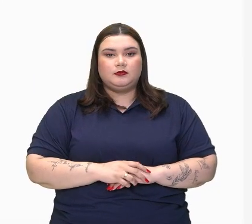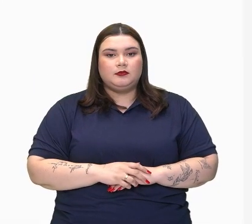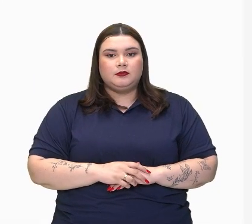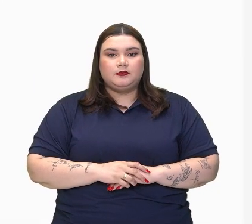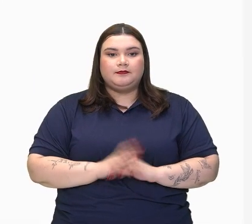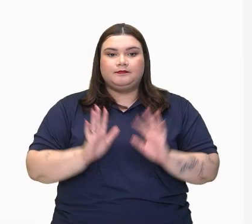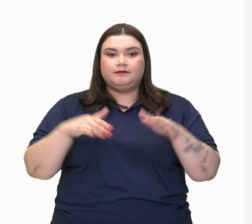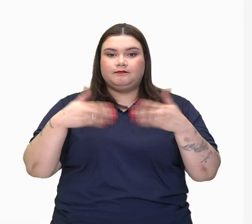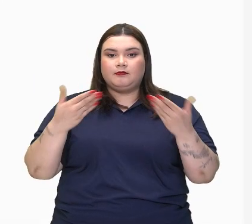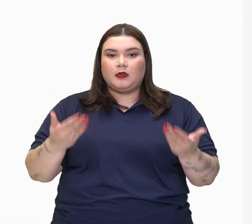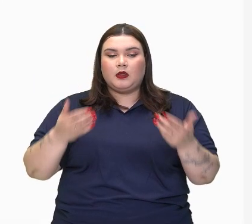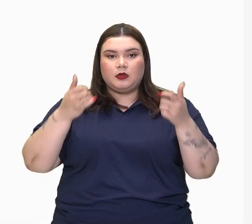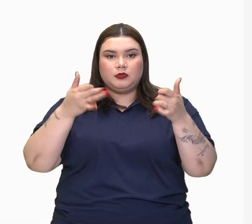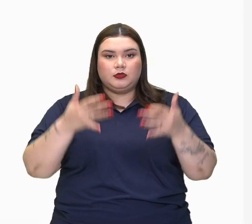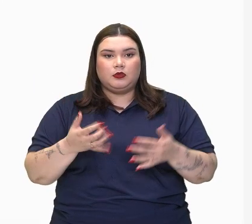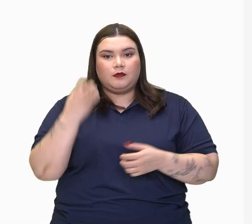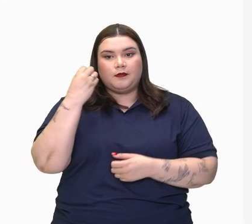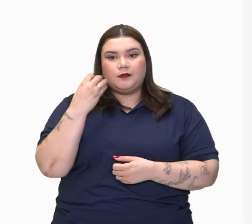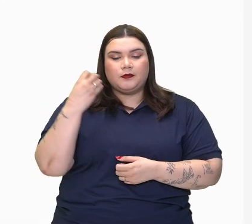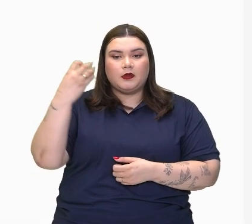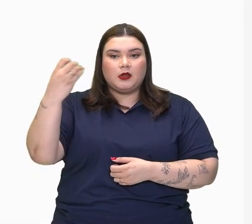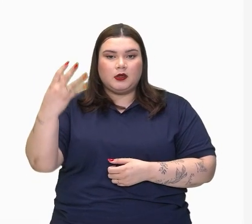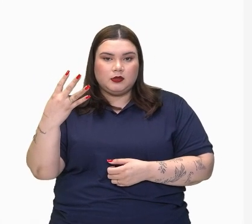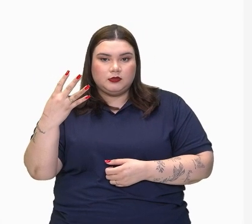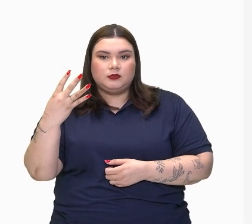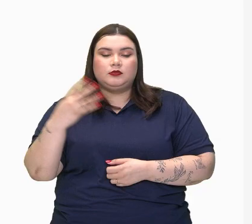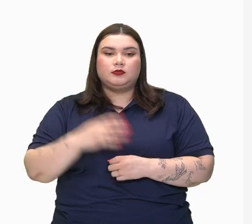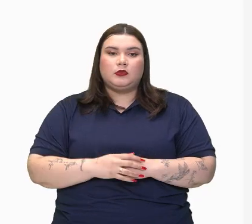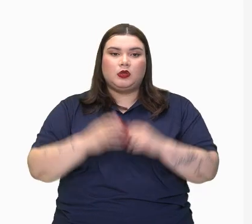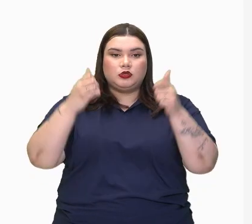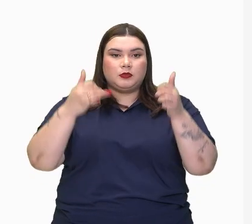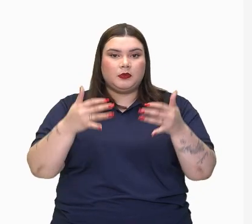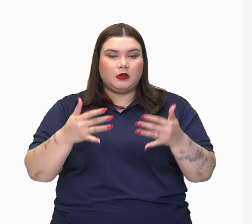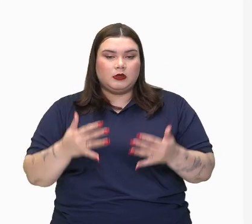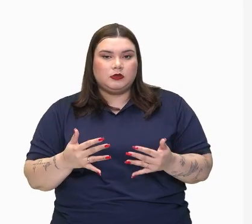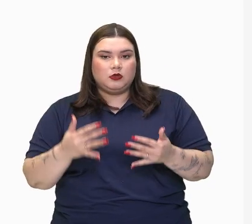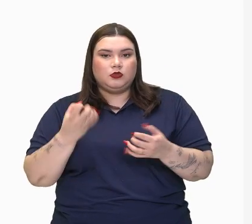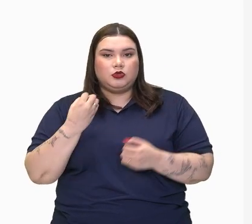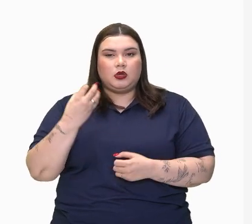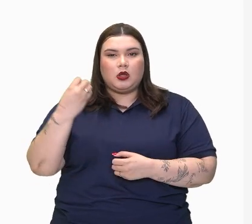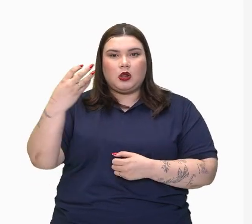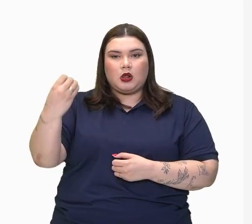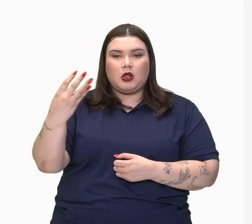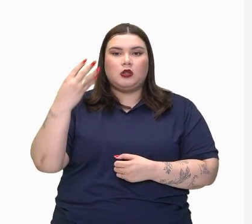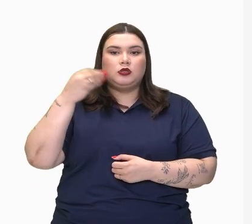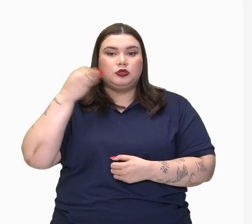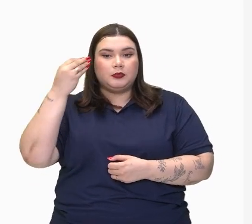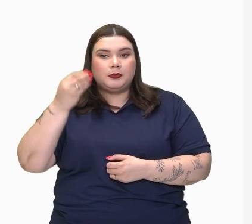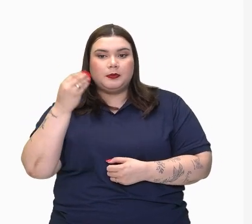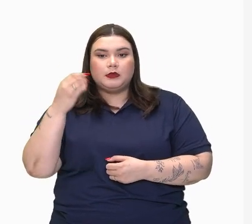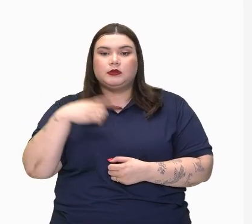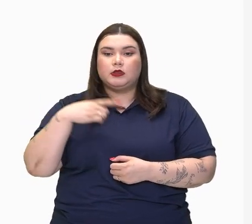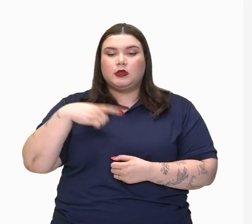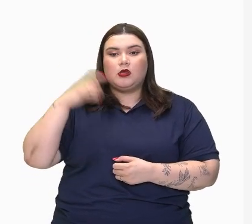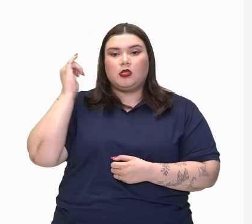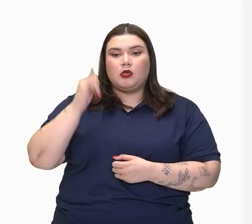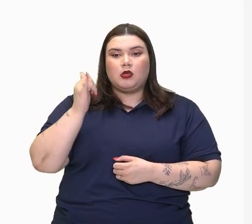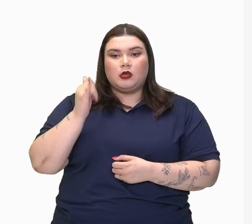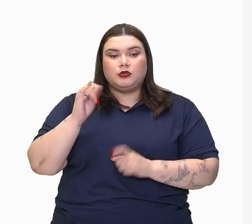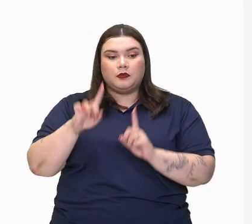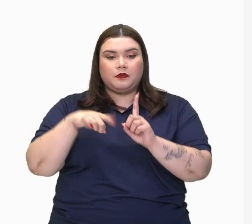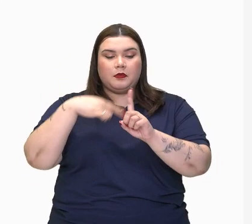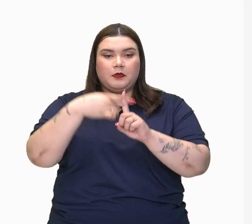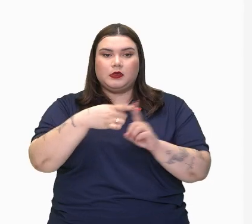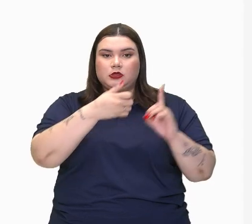temos aí relatos de viagem, né? Quando a gente fala de relatos, possivelmente vai haver uma narrativa juntamente com